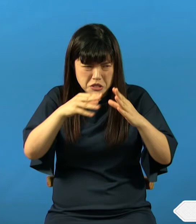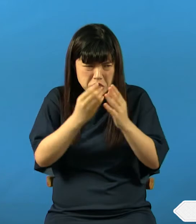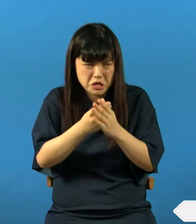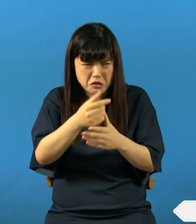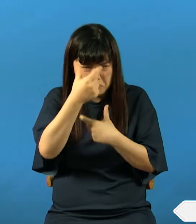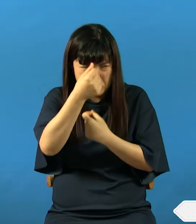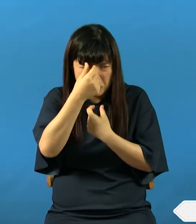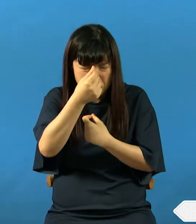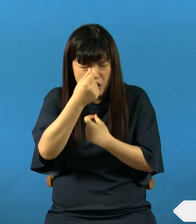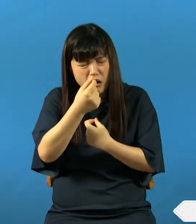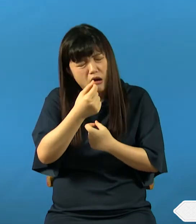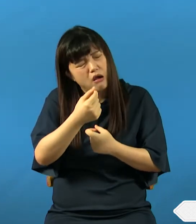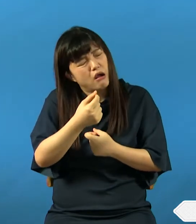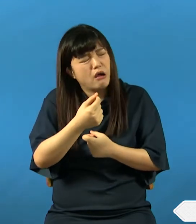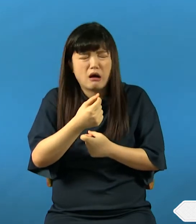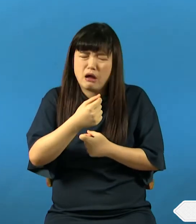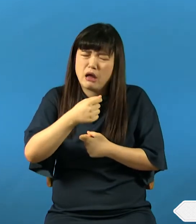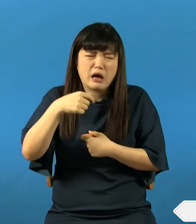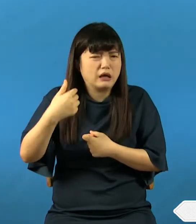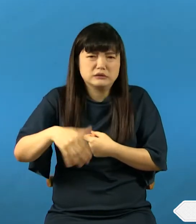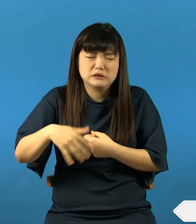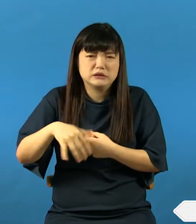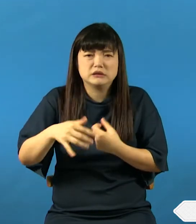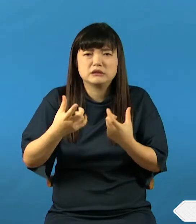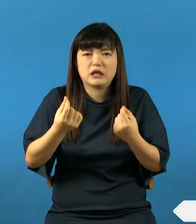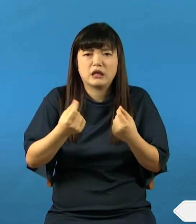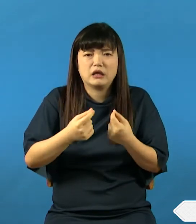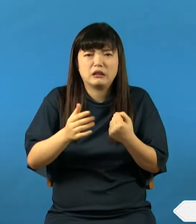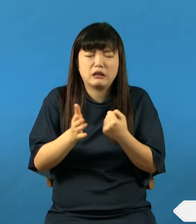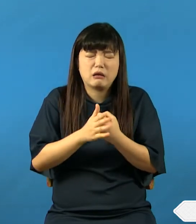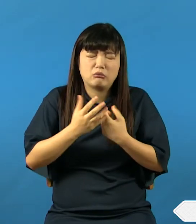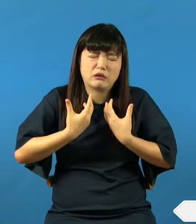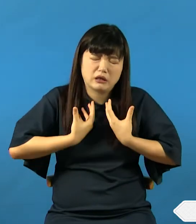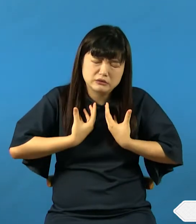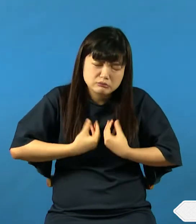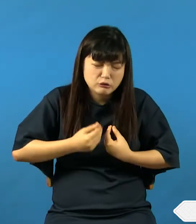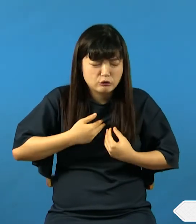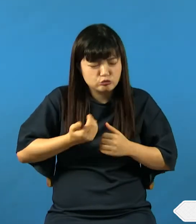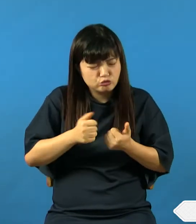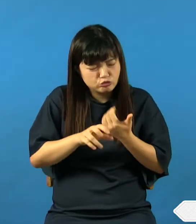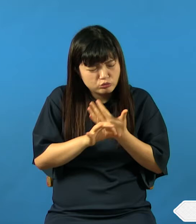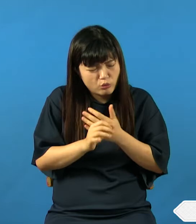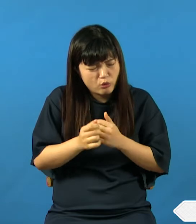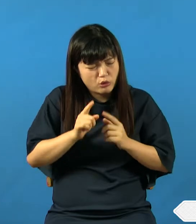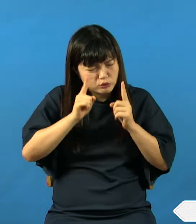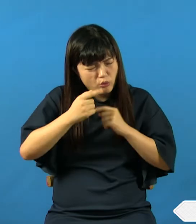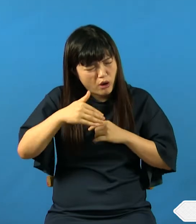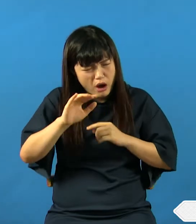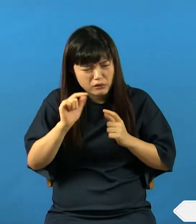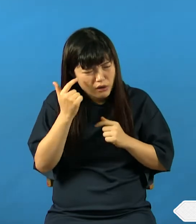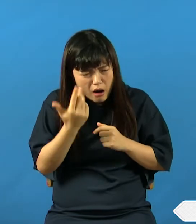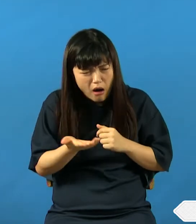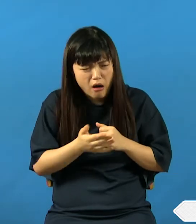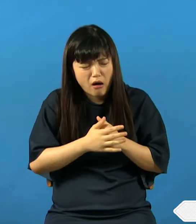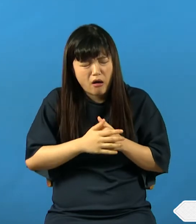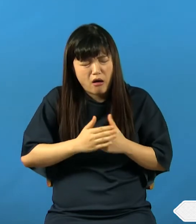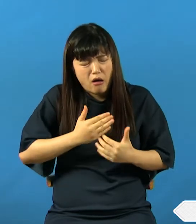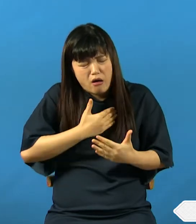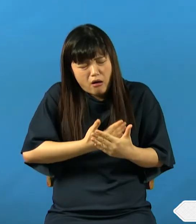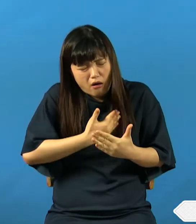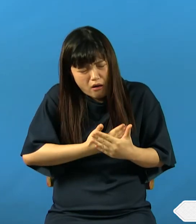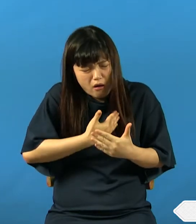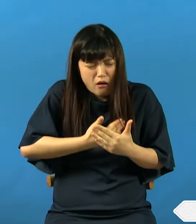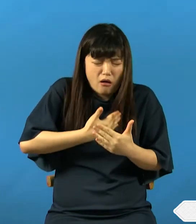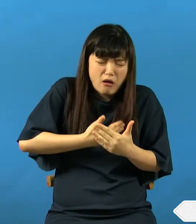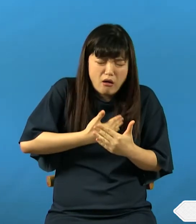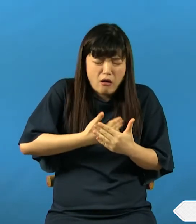요구에 미치지 못하는 것 같습니다. 그래서 늘 낙심이 됩니다. 이대로 죽으면 지옥 가는 것이 아닌가